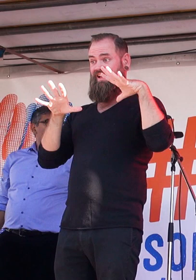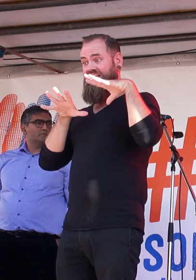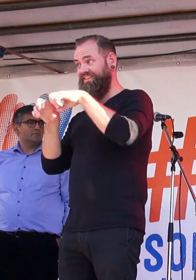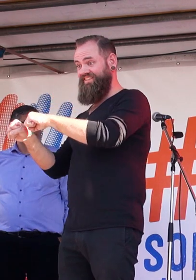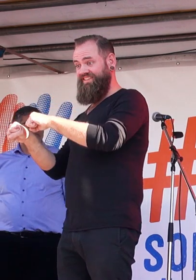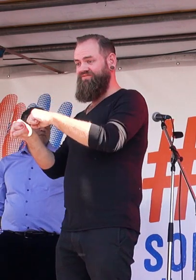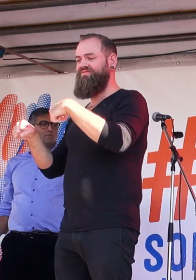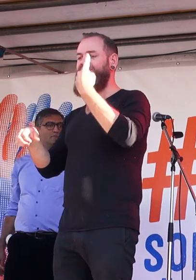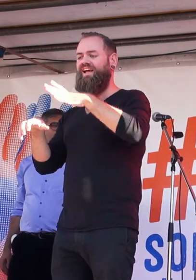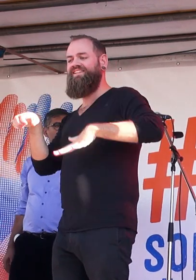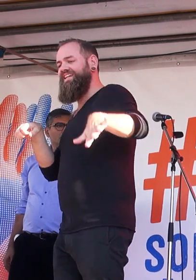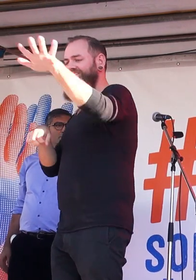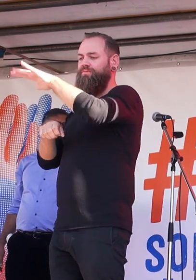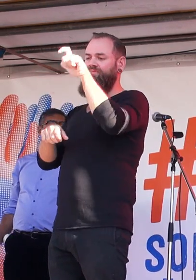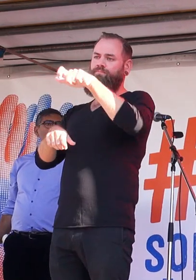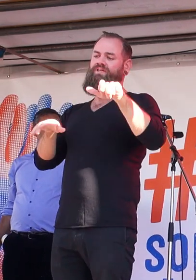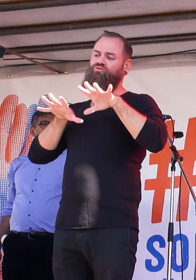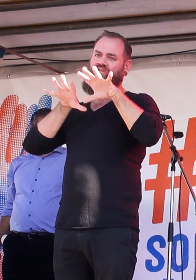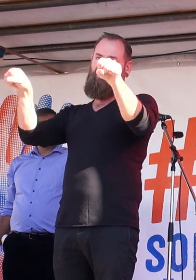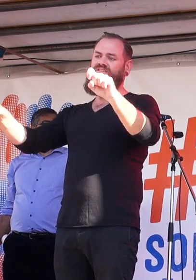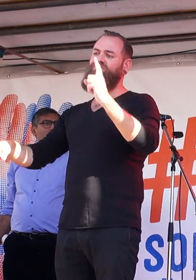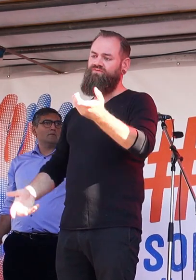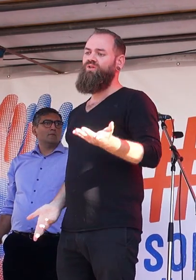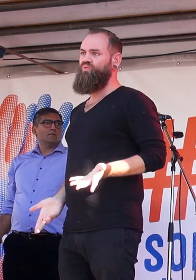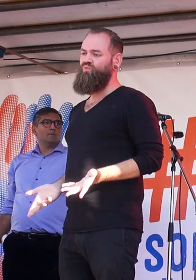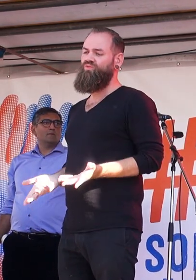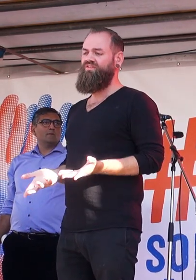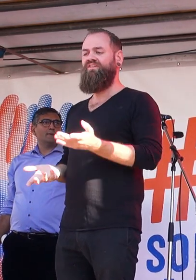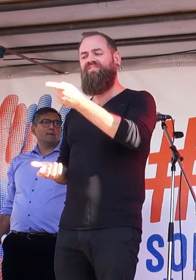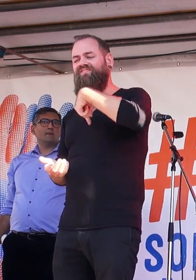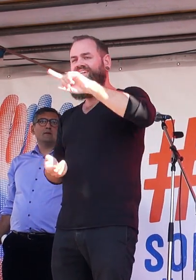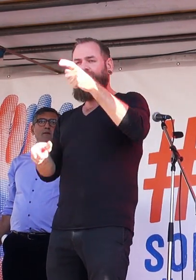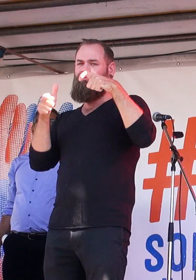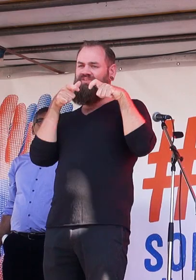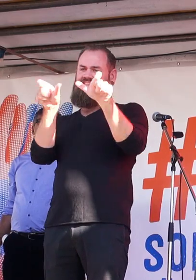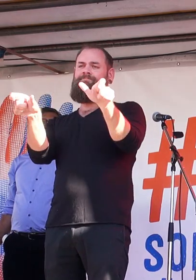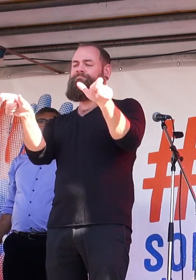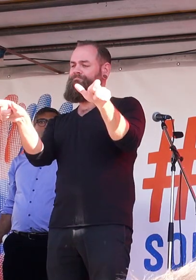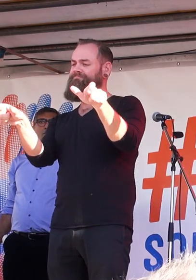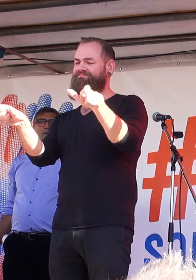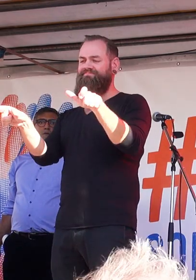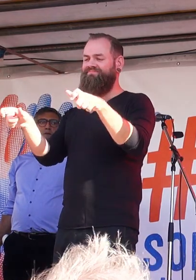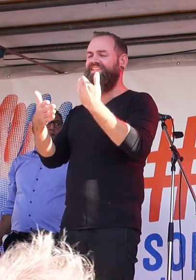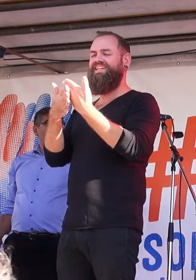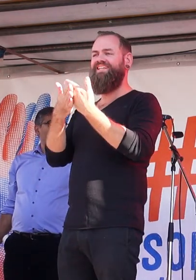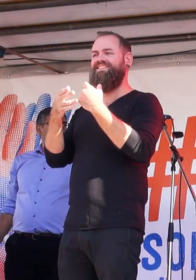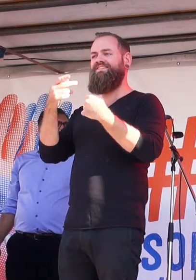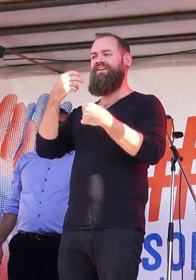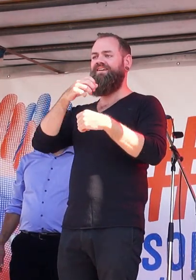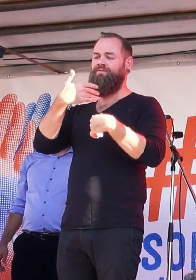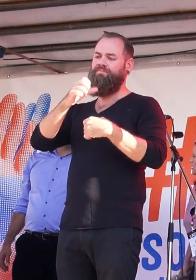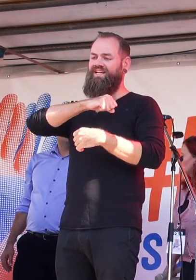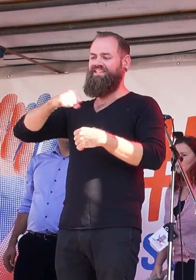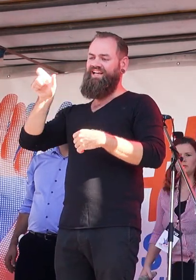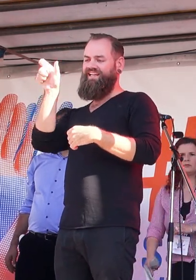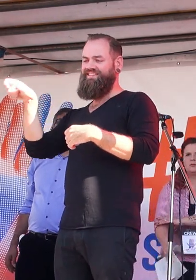Frage. Wir müssen uns wehren, wenn Rechtsextreme gegen die Vielfalt in unserem Land